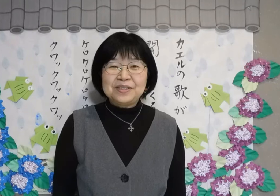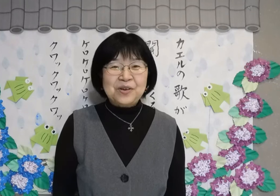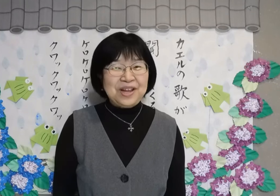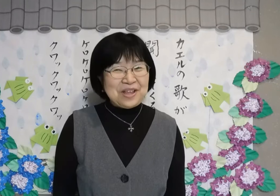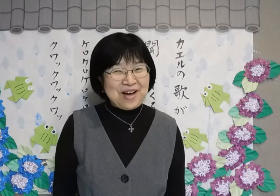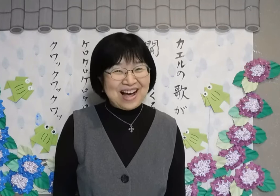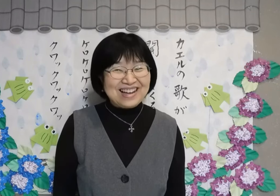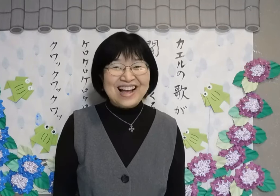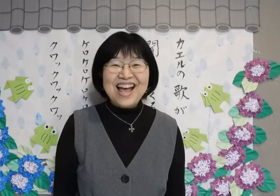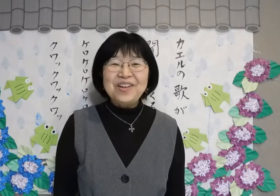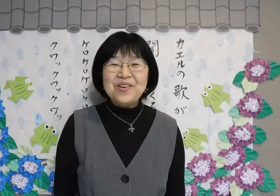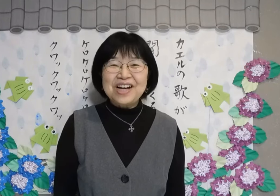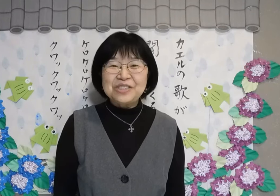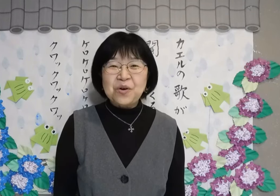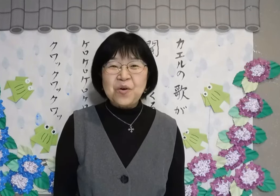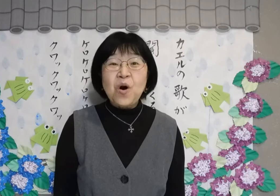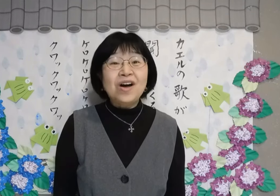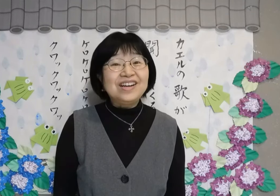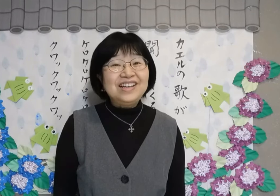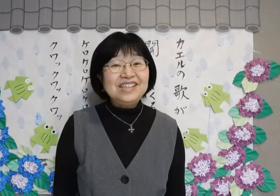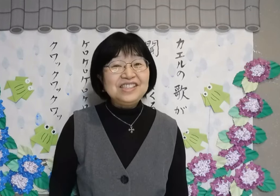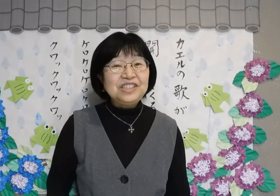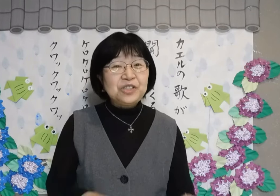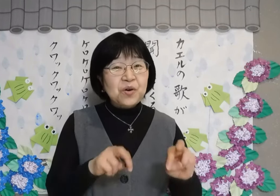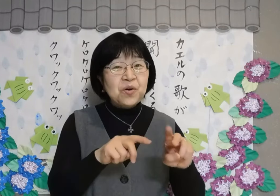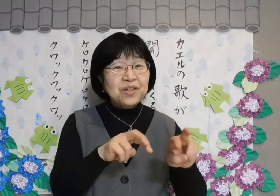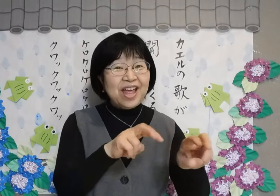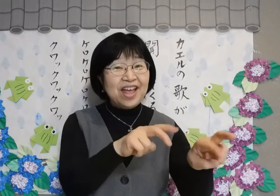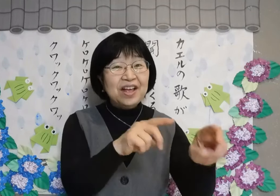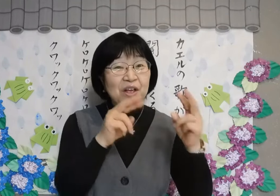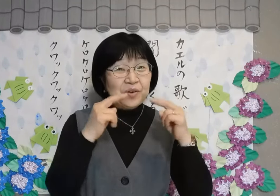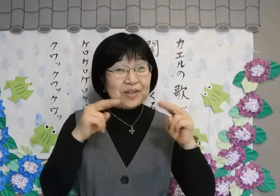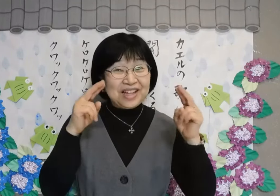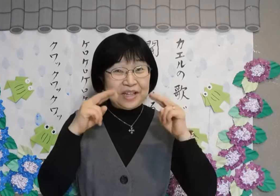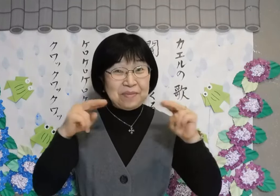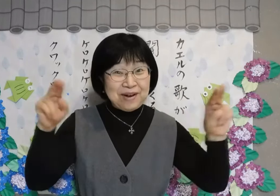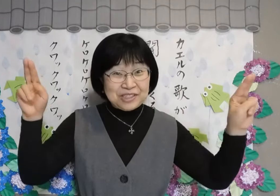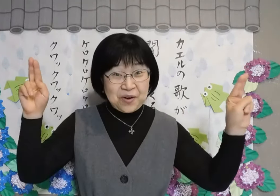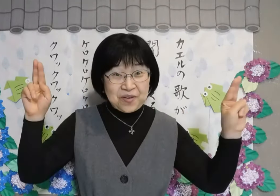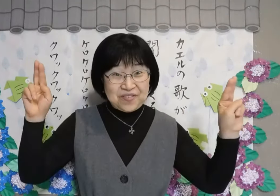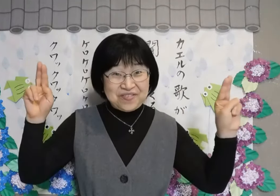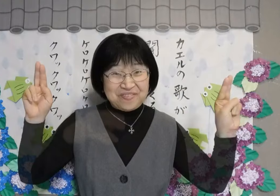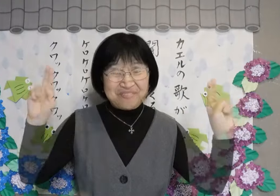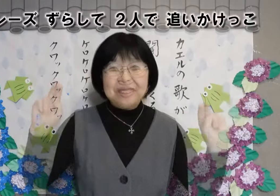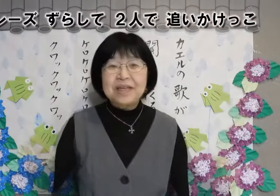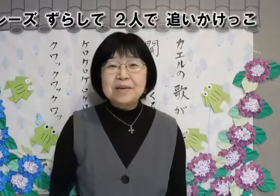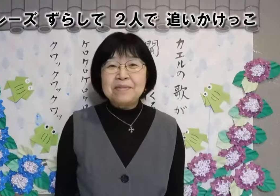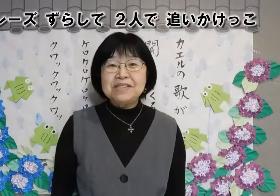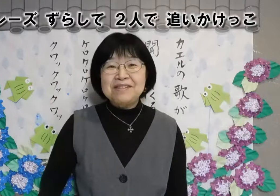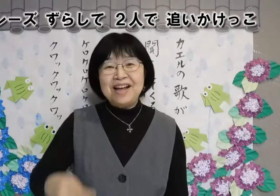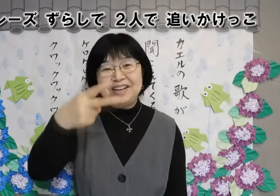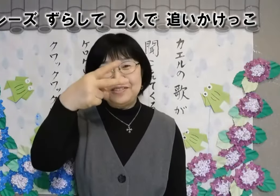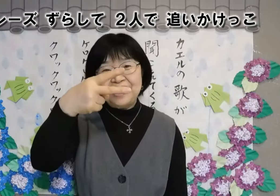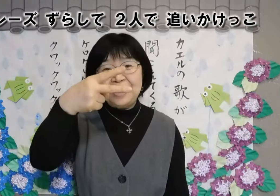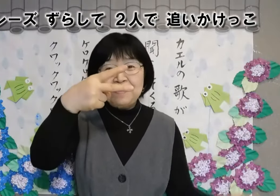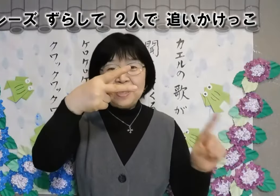それでは、カエルの合唱を臨床で歌ってみましょう。まずは2人バージョ